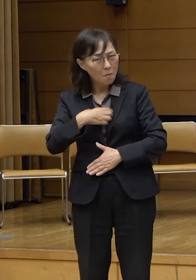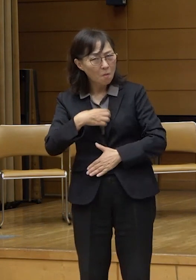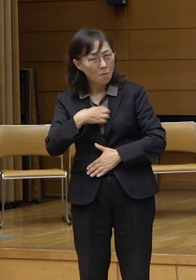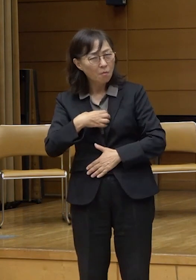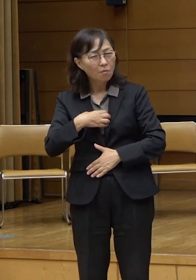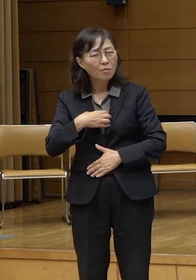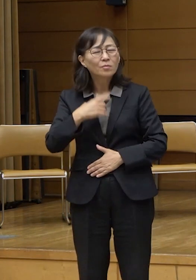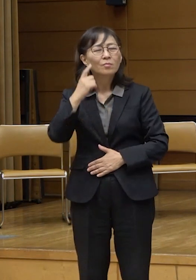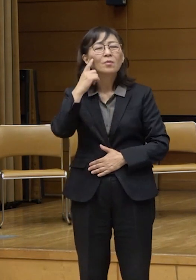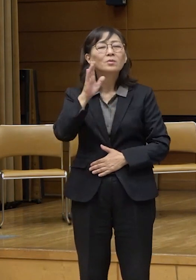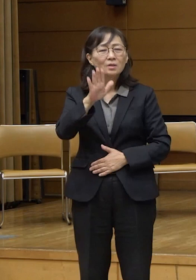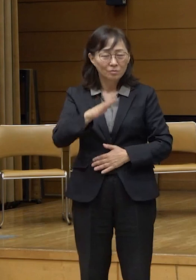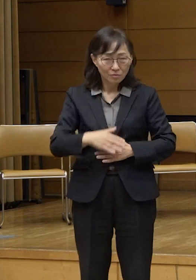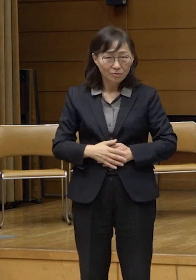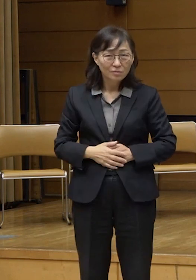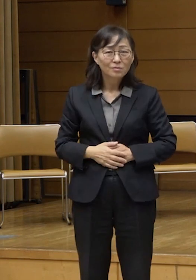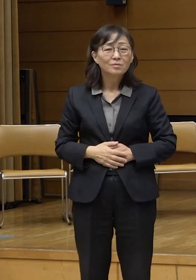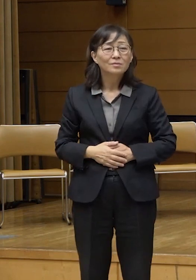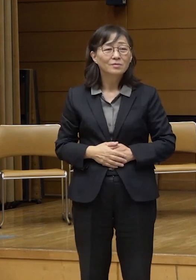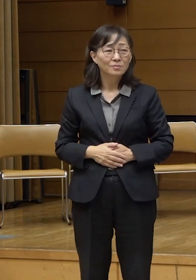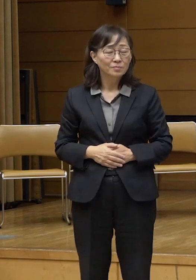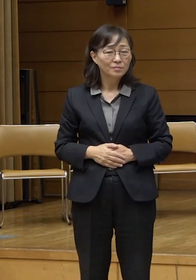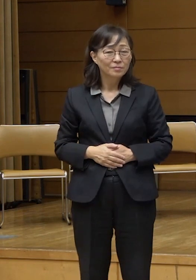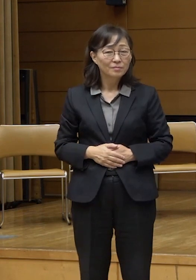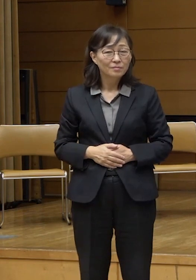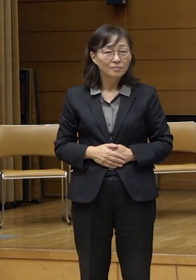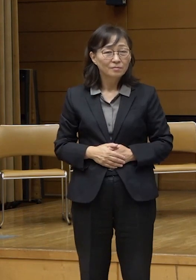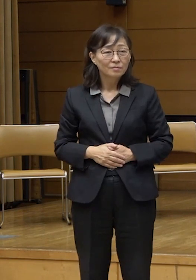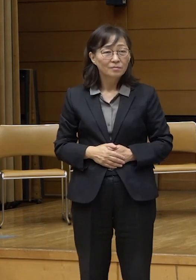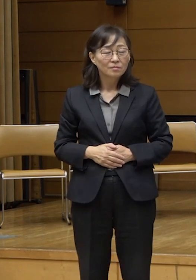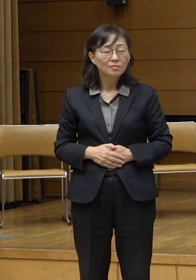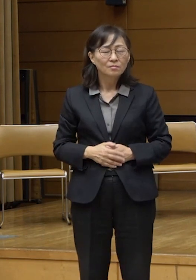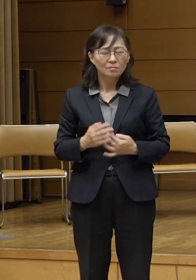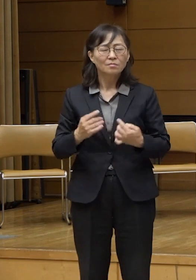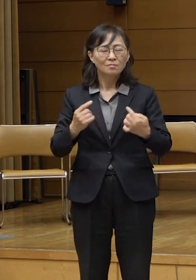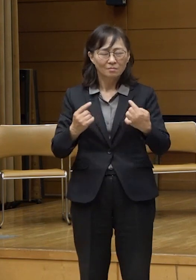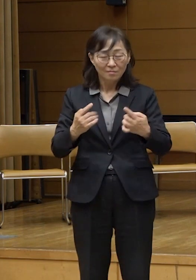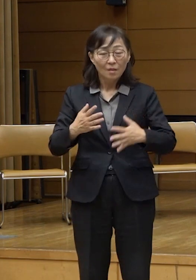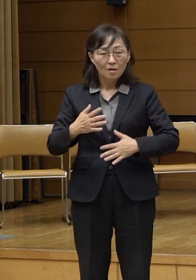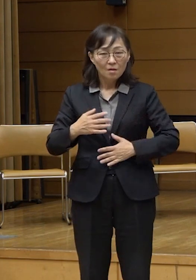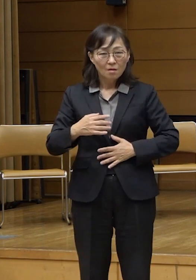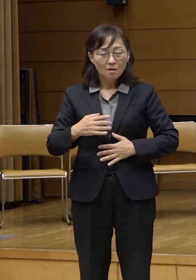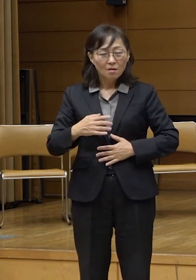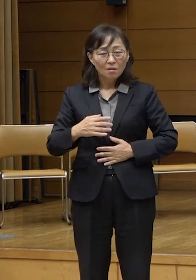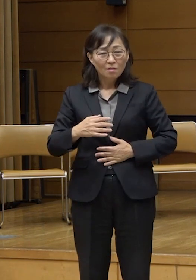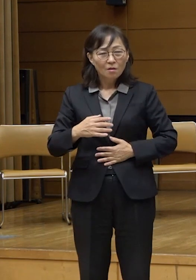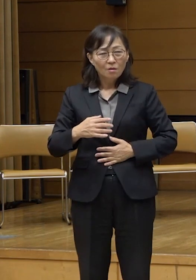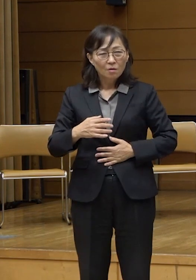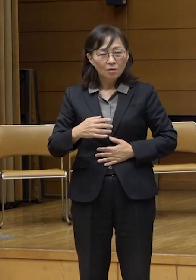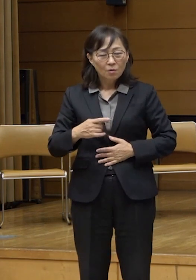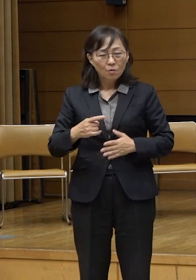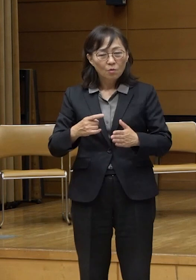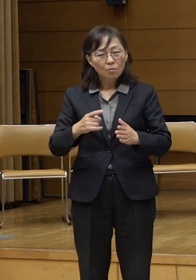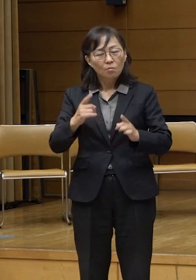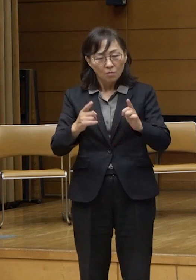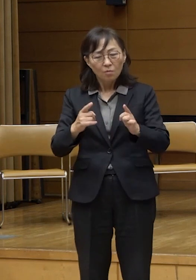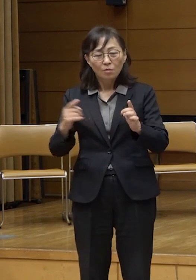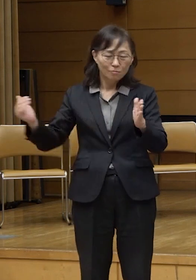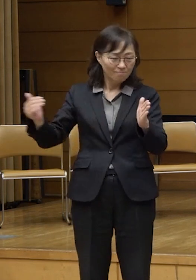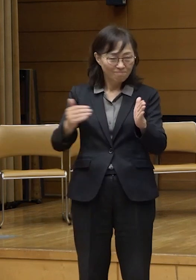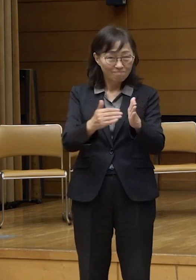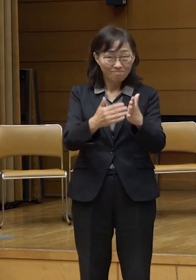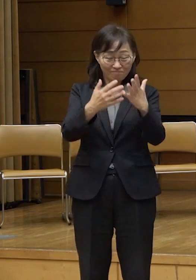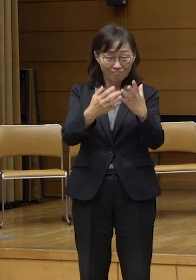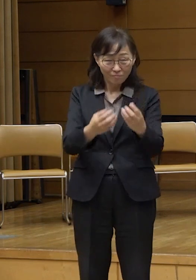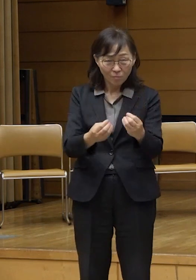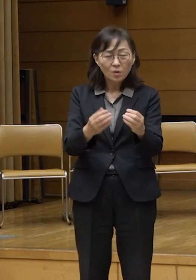持っているので、非常にこう矛盾した気持ちがあります。できるだけただ、物事って小休止というか、途中の休息